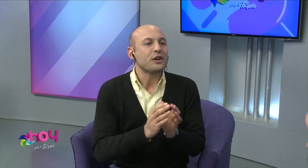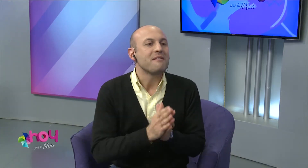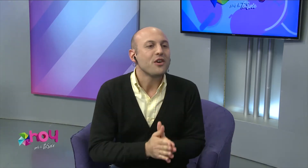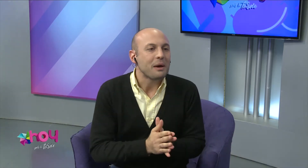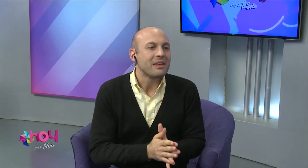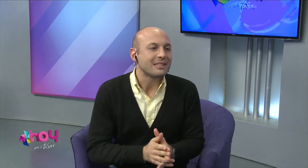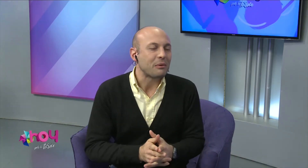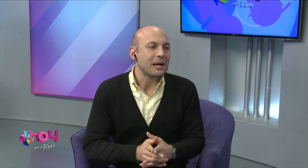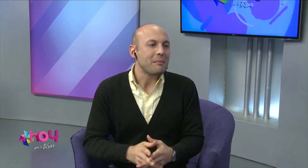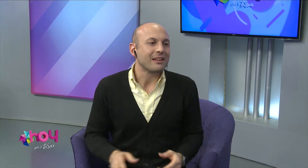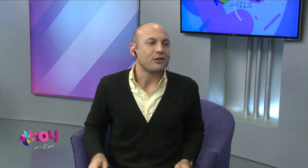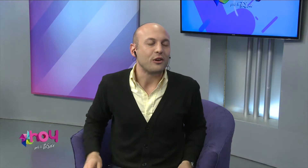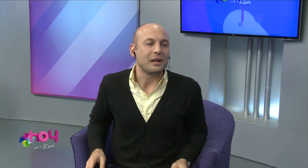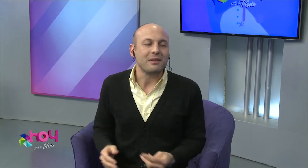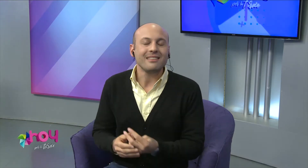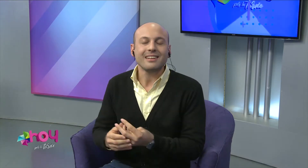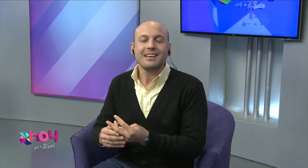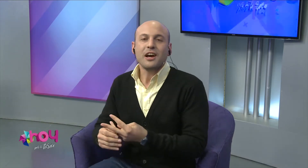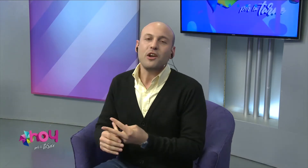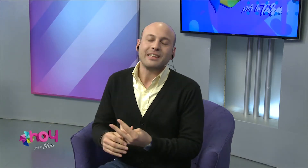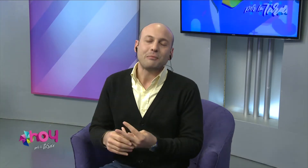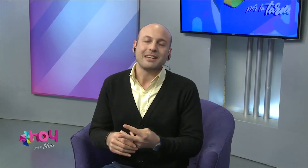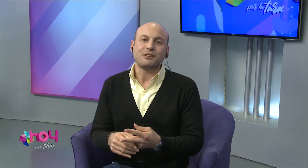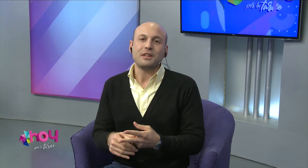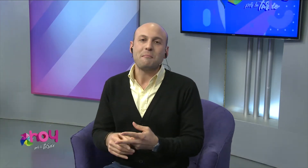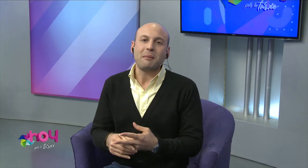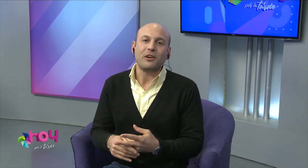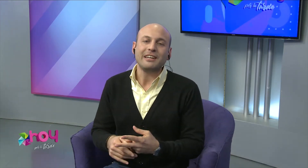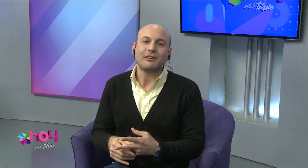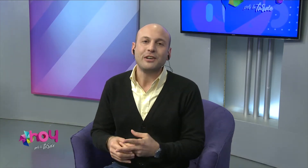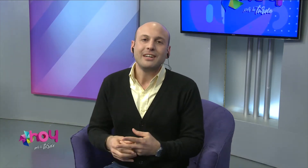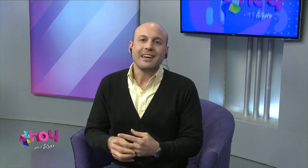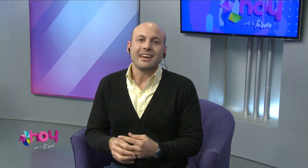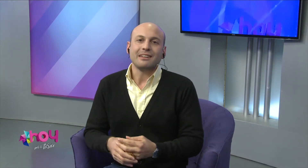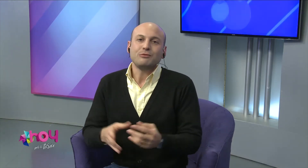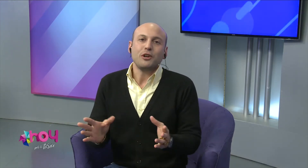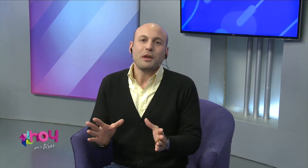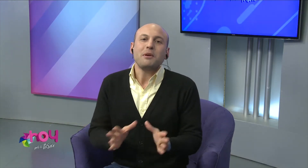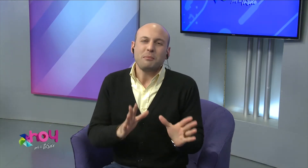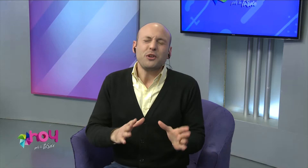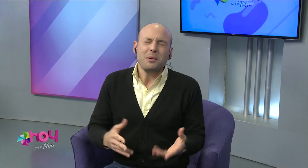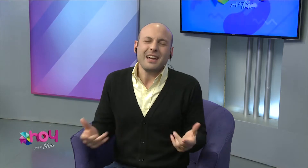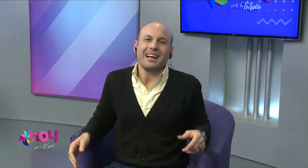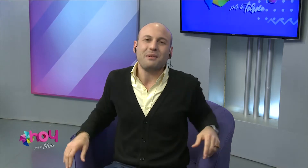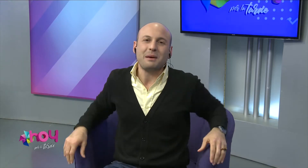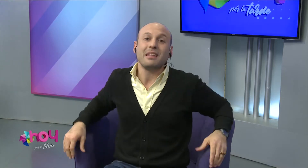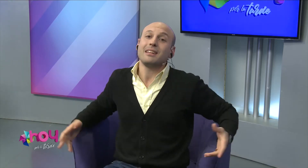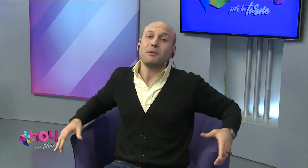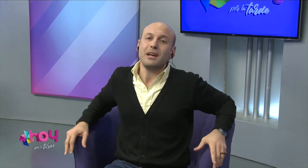vos despidas el programa para todos los televidentes con la interpretación de Pablo Listro. Yo los despido, pero Noemí es la que va a despedir este programa.